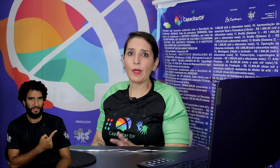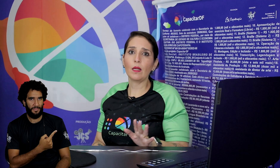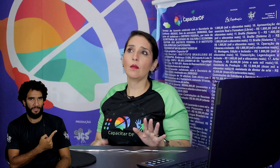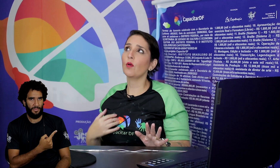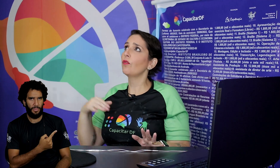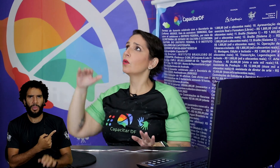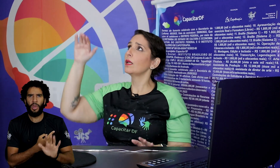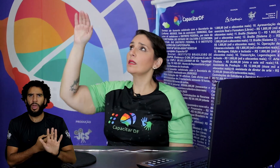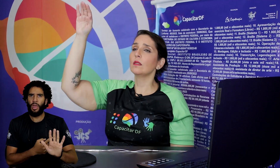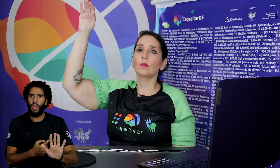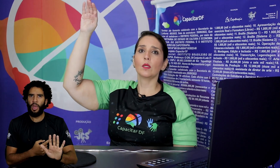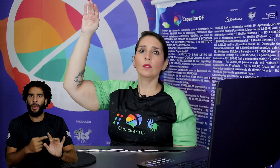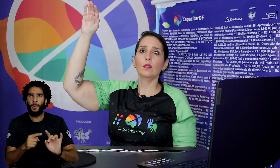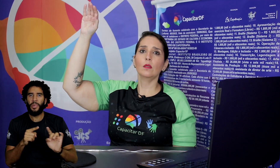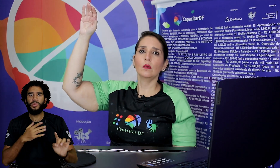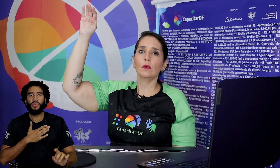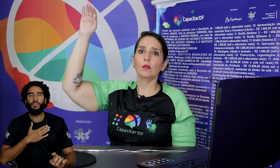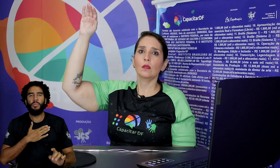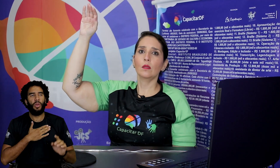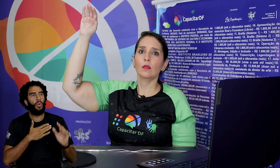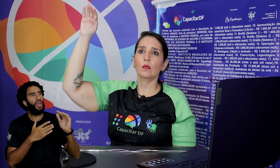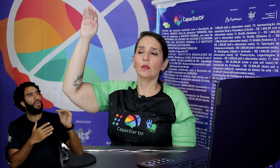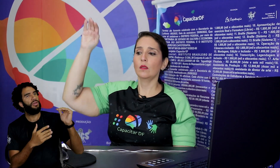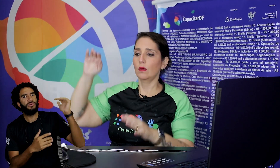Mas peraí, meu forno é em cima.